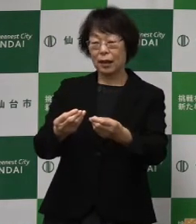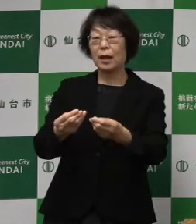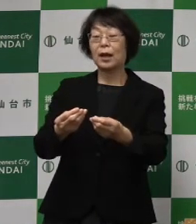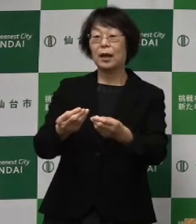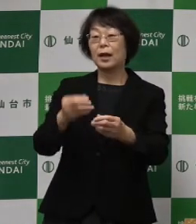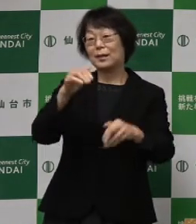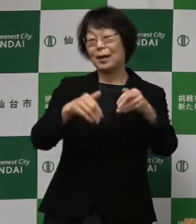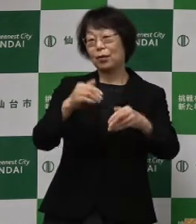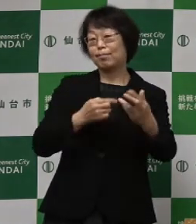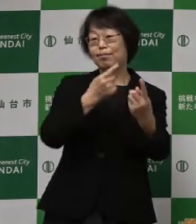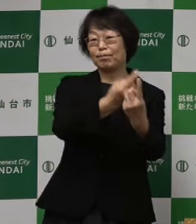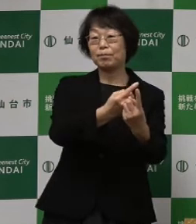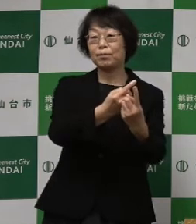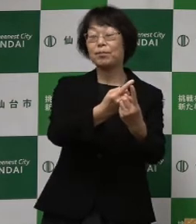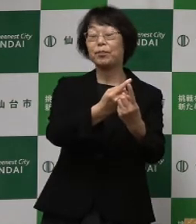でしたけれども、